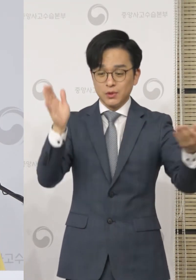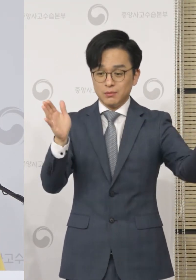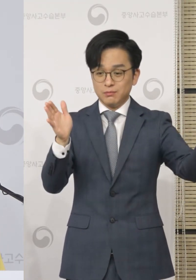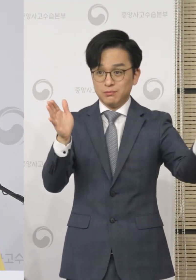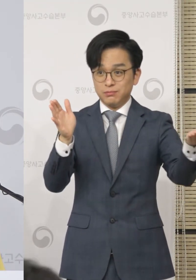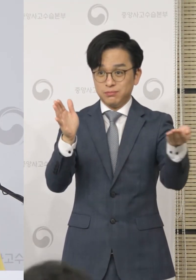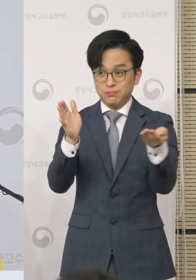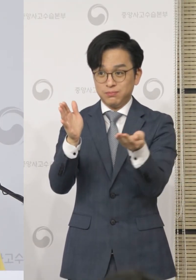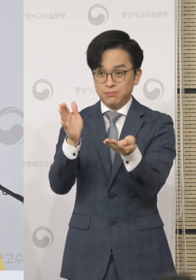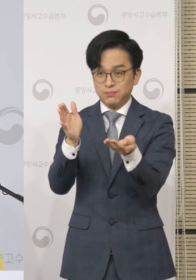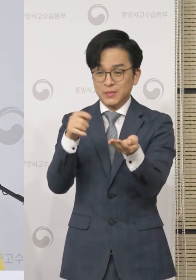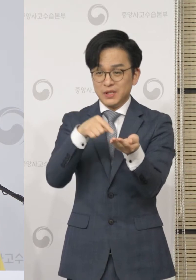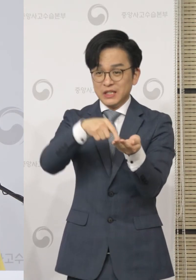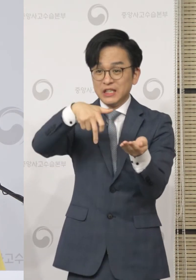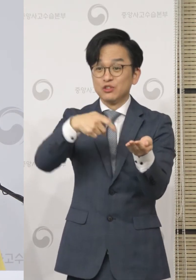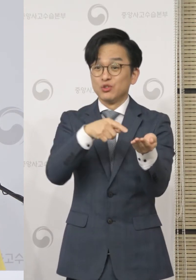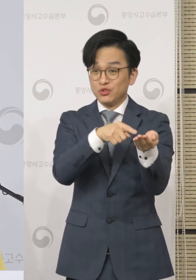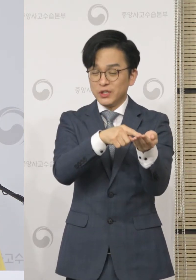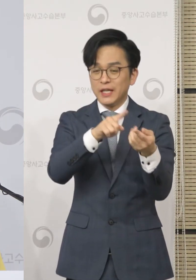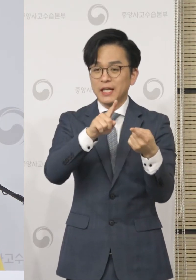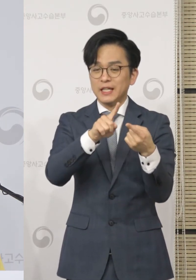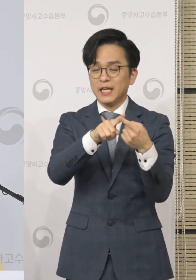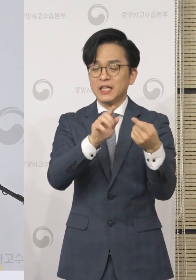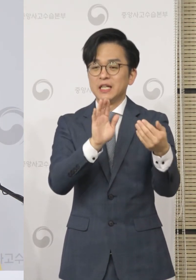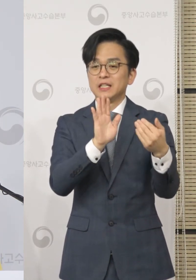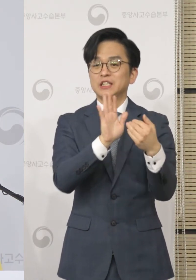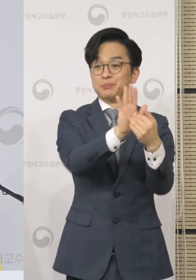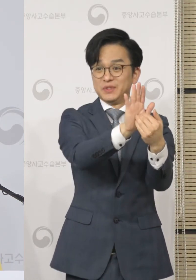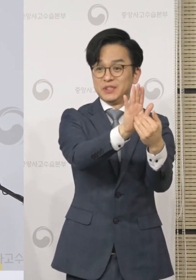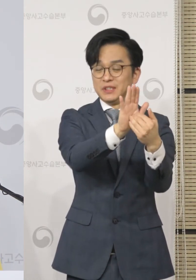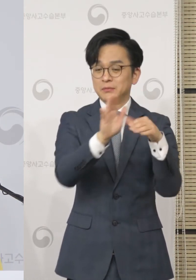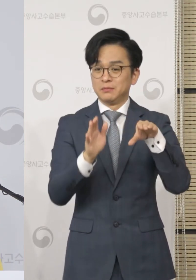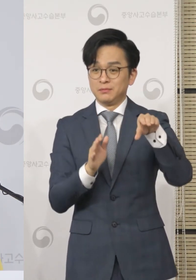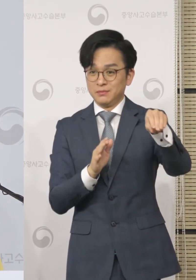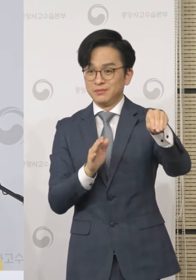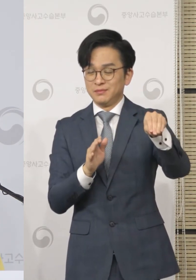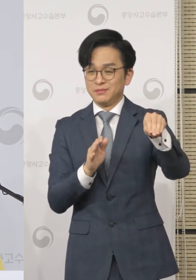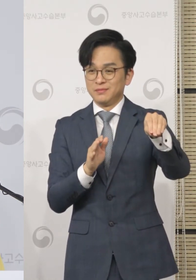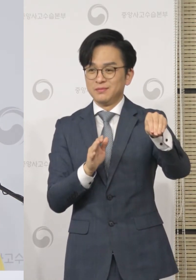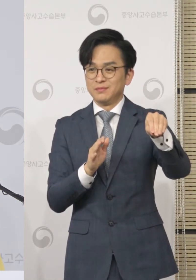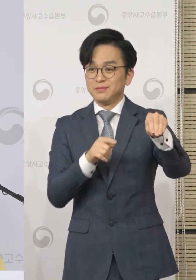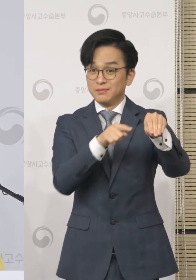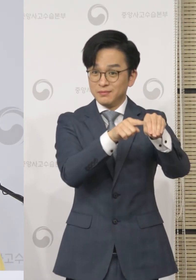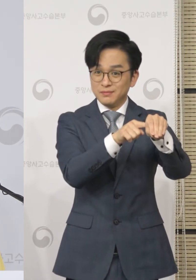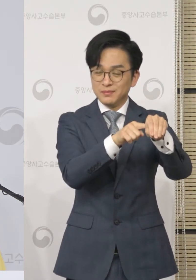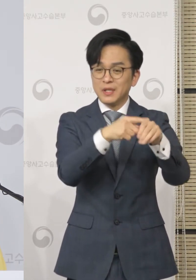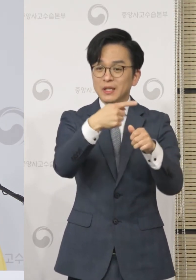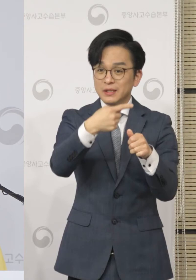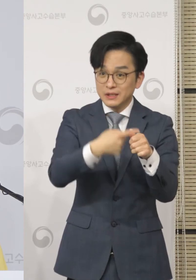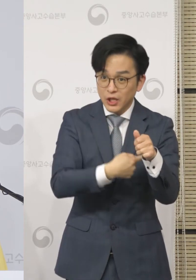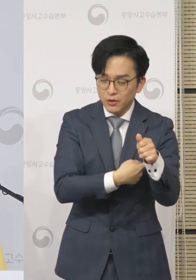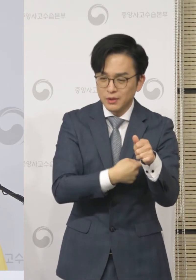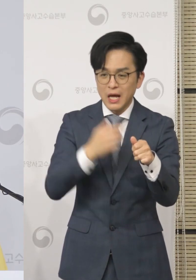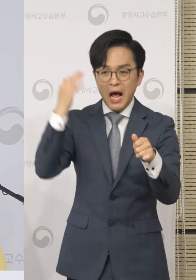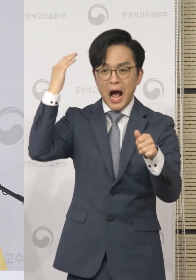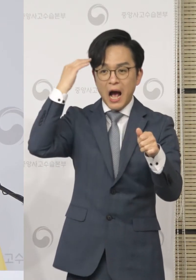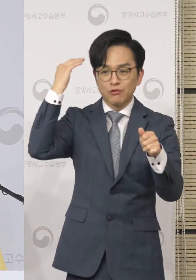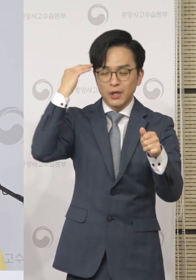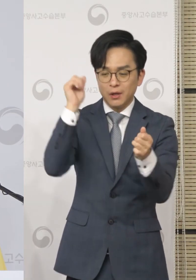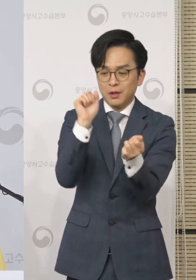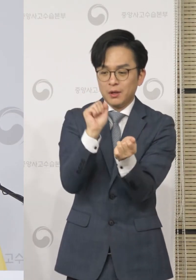예정 크루즈에 대한 입항 금지가 감염병 전파 방지에